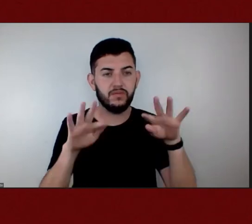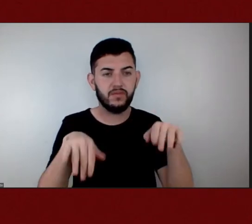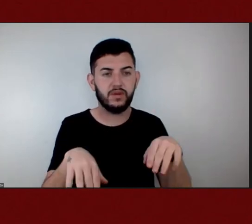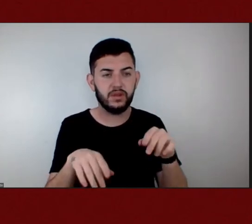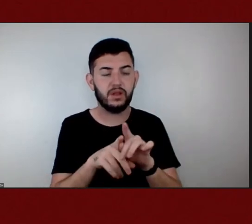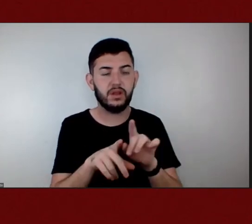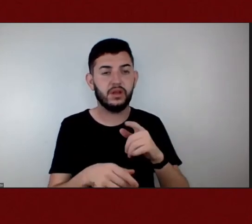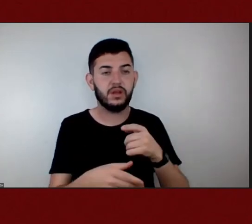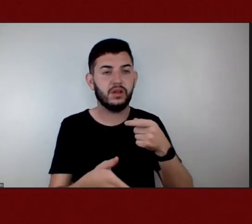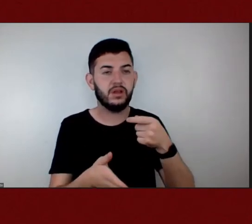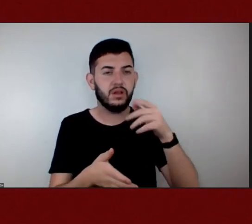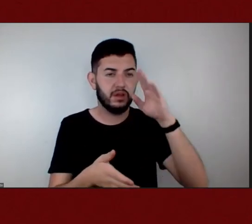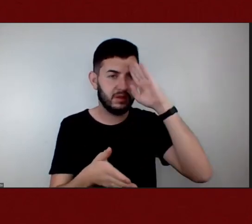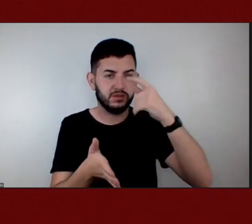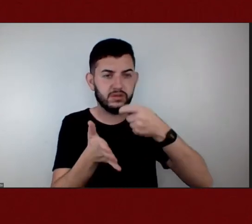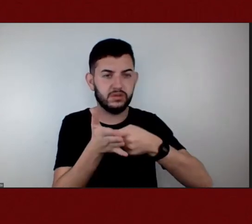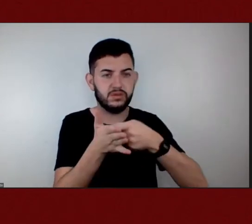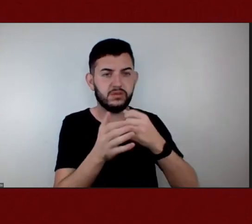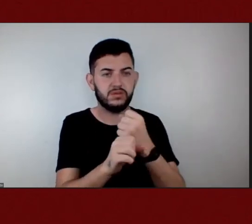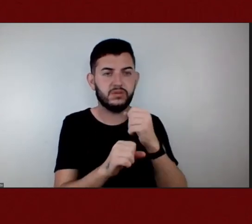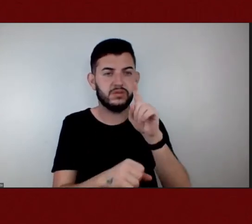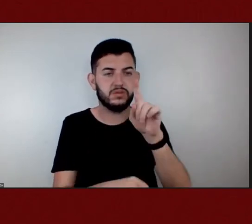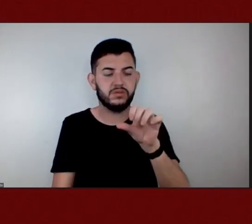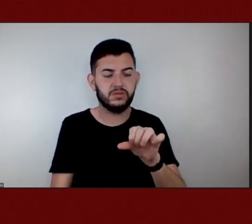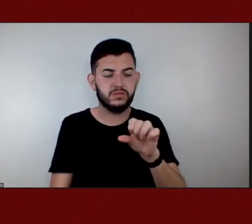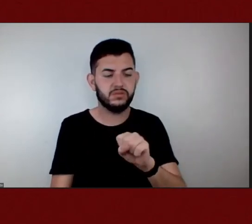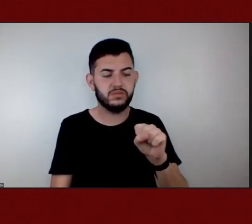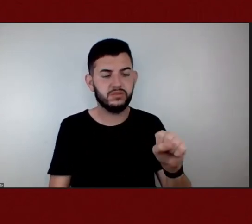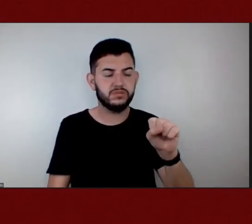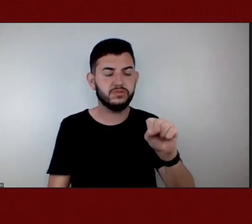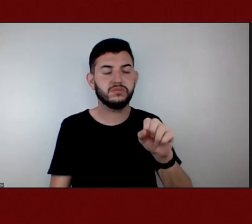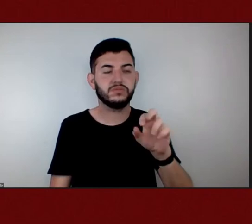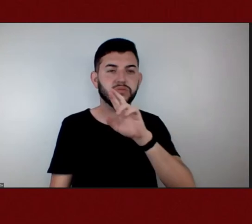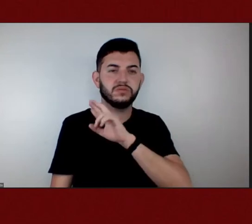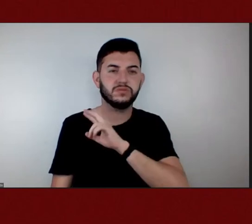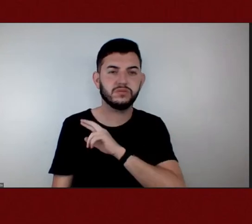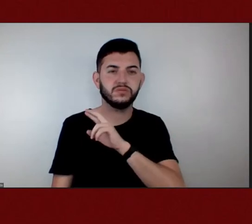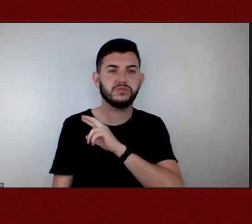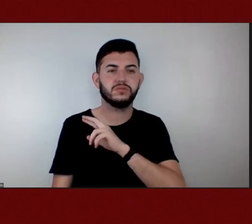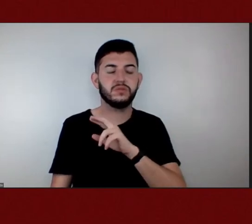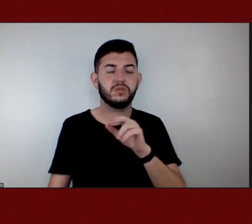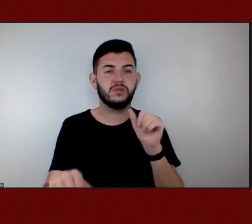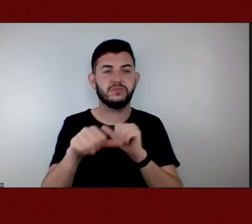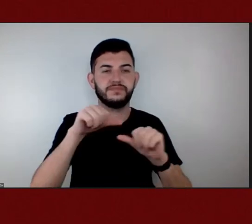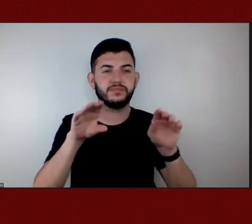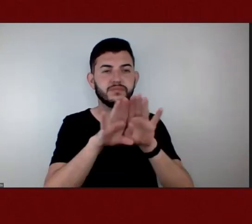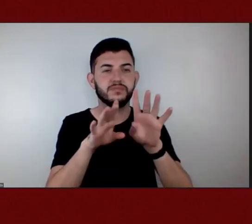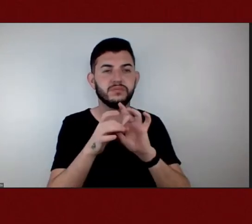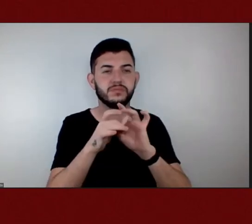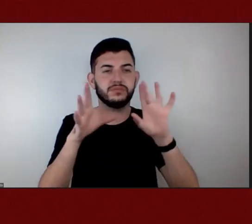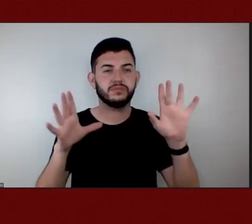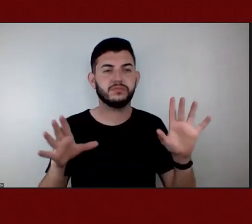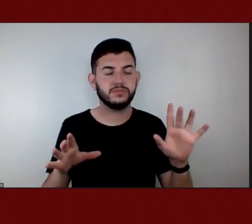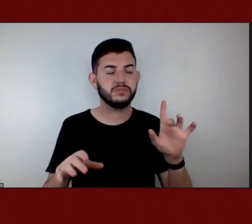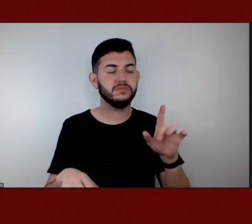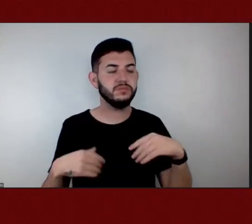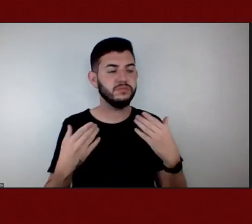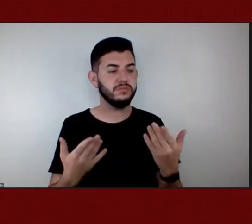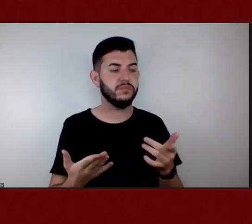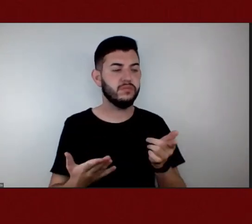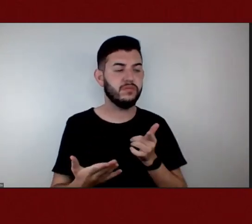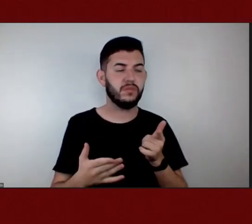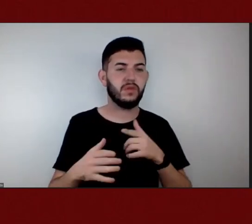responsável pela transição para a democracia, e que lideraram uma coalizão que foi a Concertação para a Democracia, que governou a